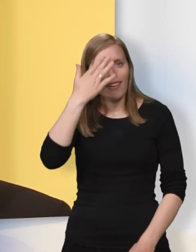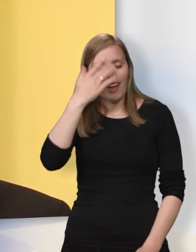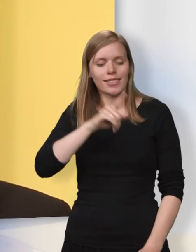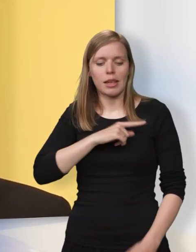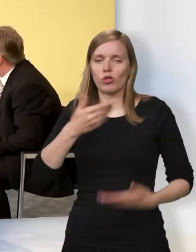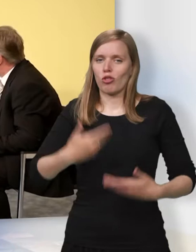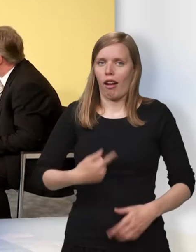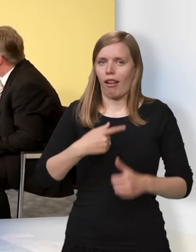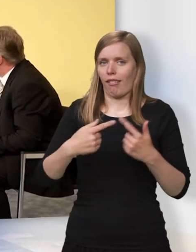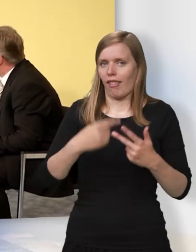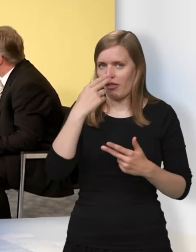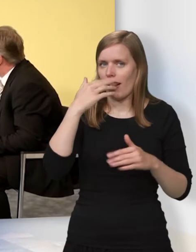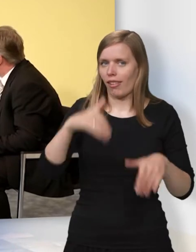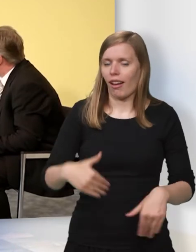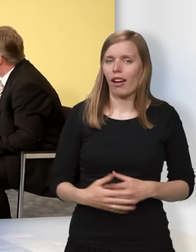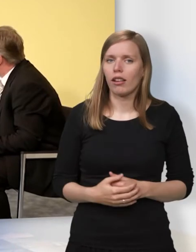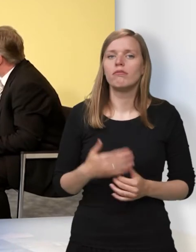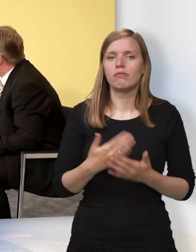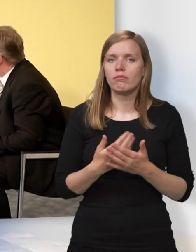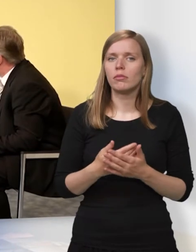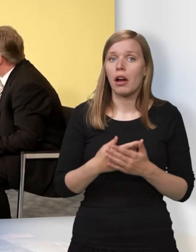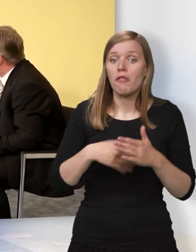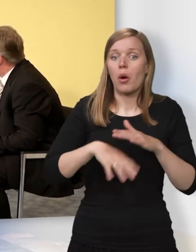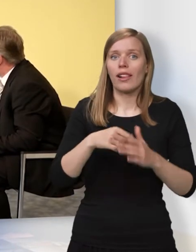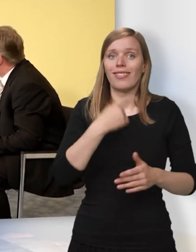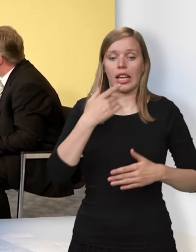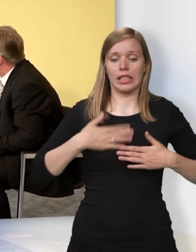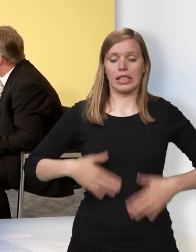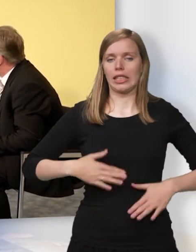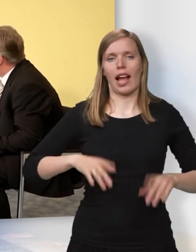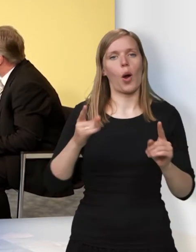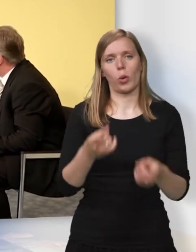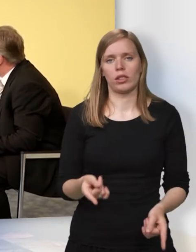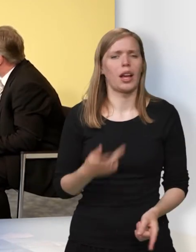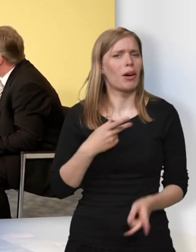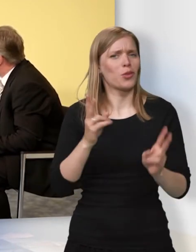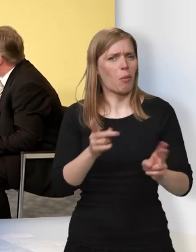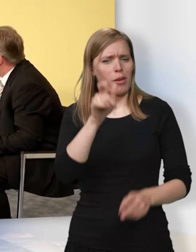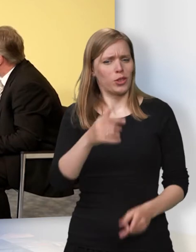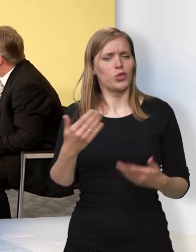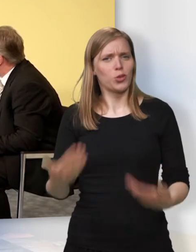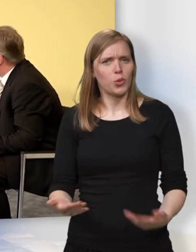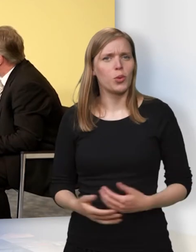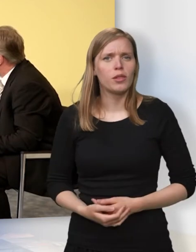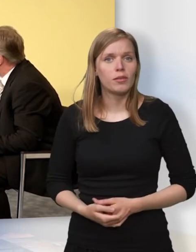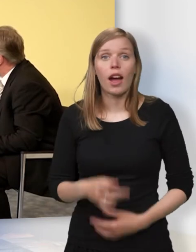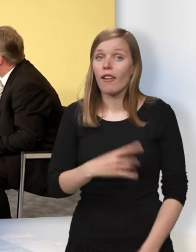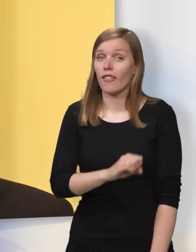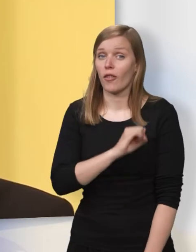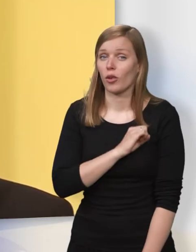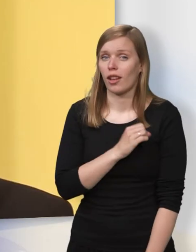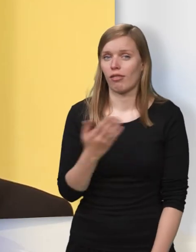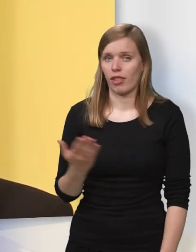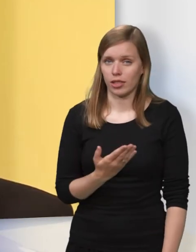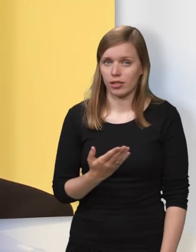Insofern gibt es da auch trübe Flecken, was völlig normal ist. Und der Vorteil ist sogar, da ich